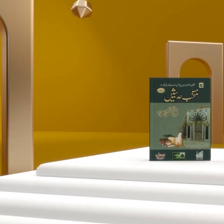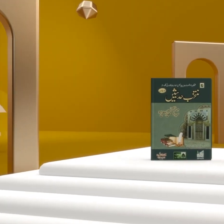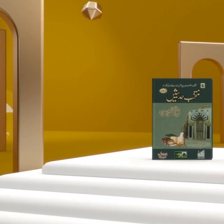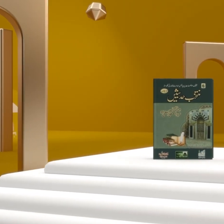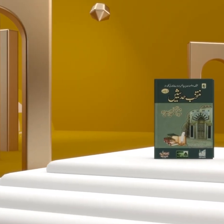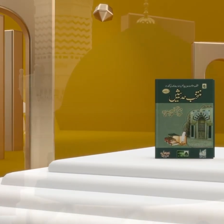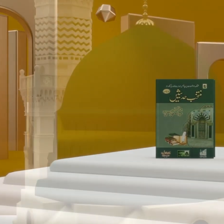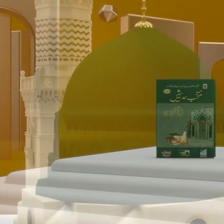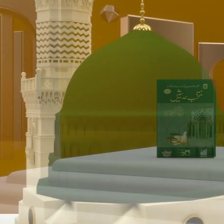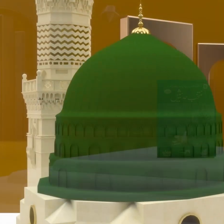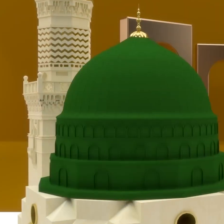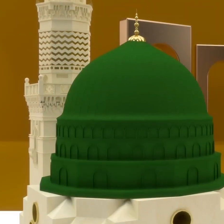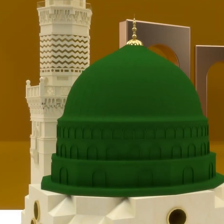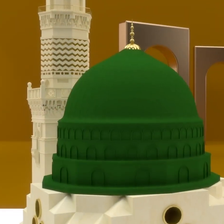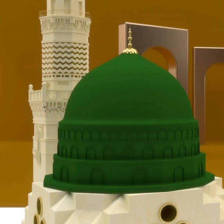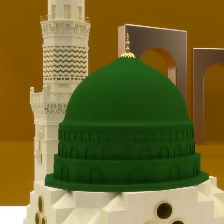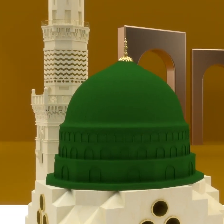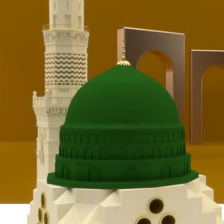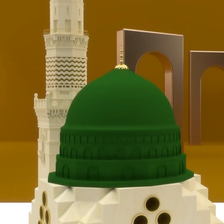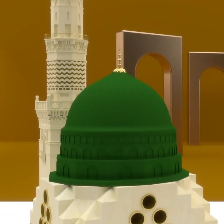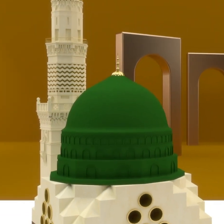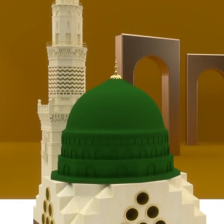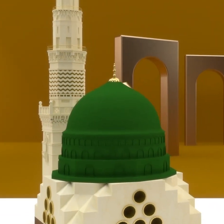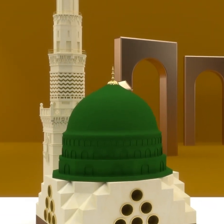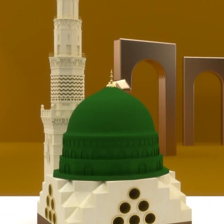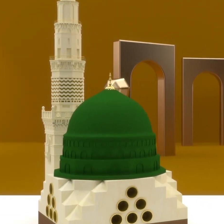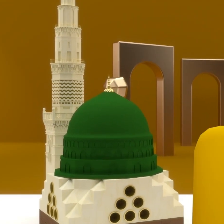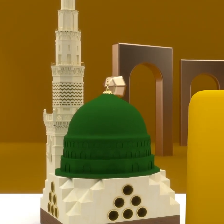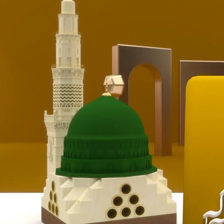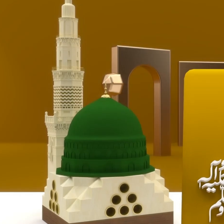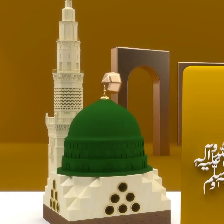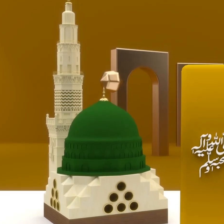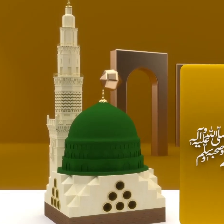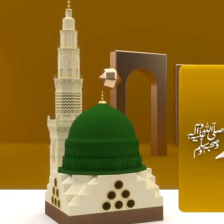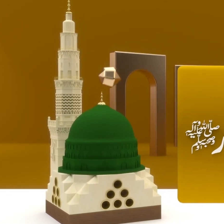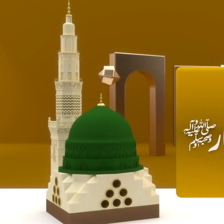پسینے کی باتیں میرے سر